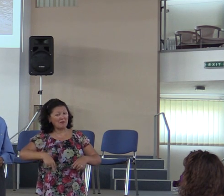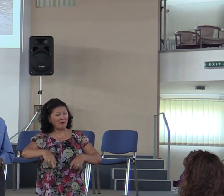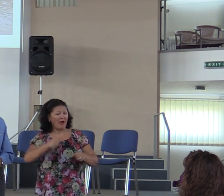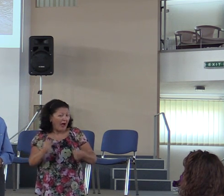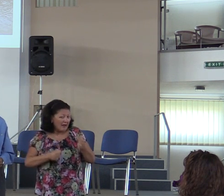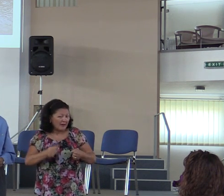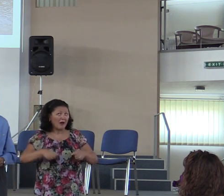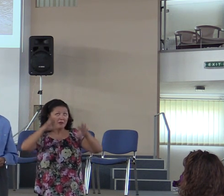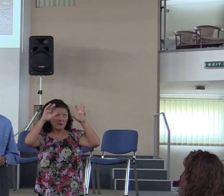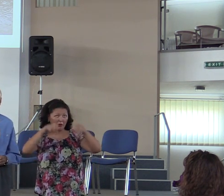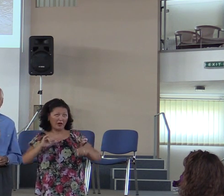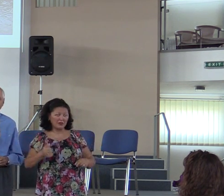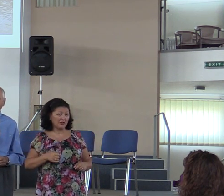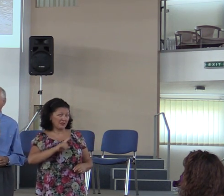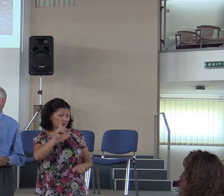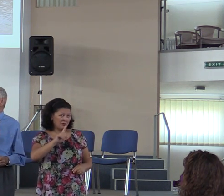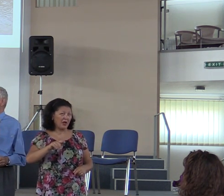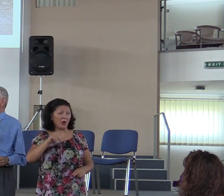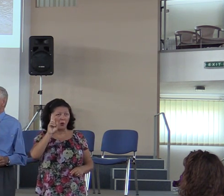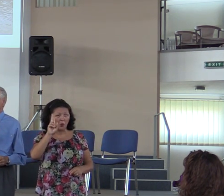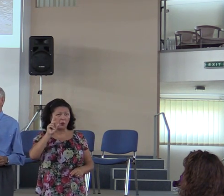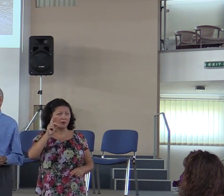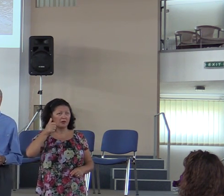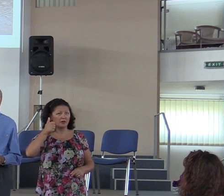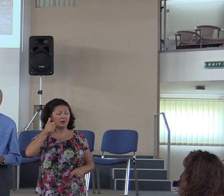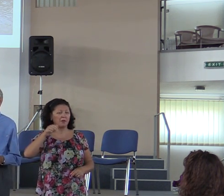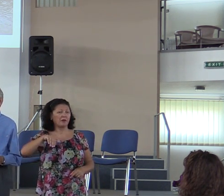udăm? Don't you remember?